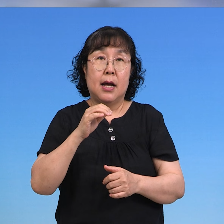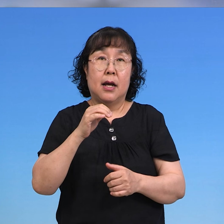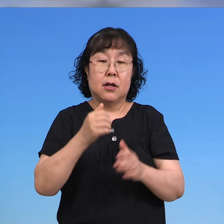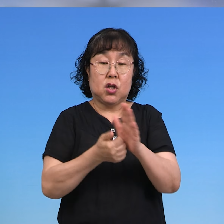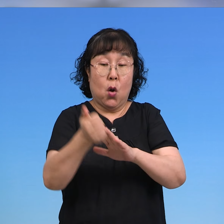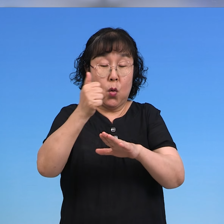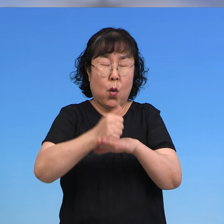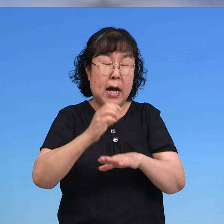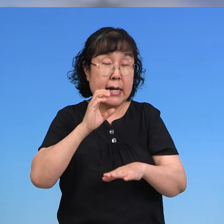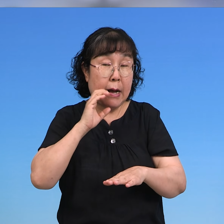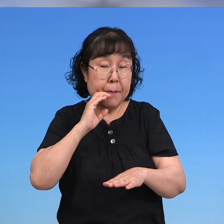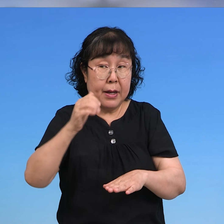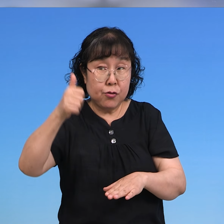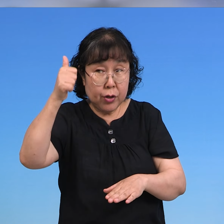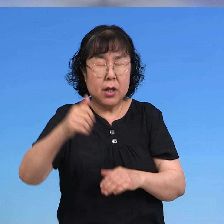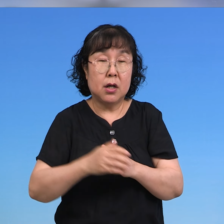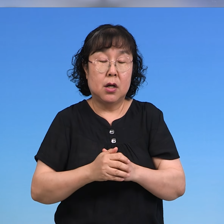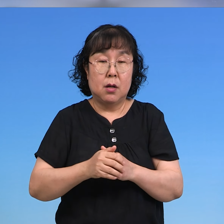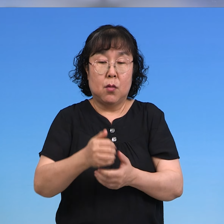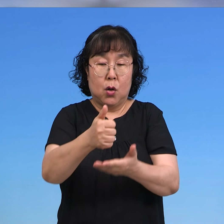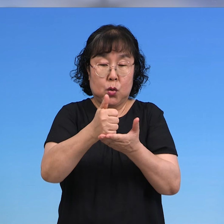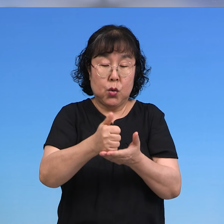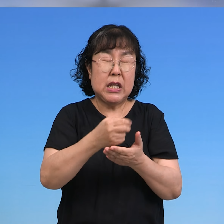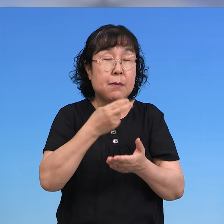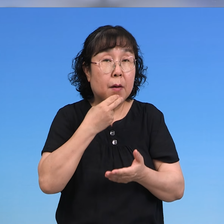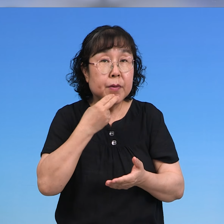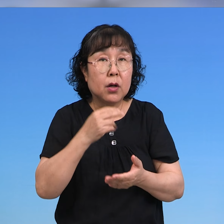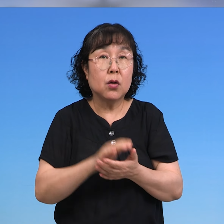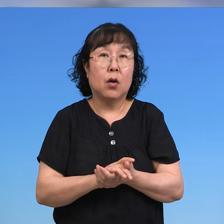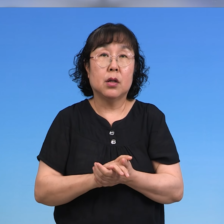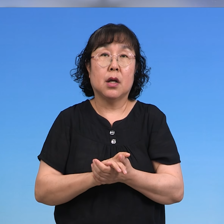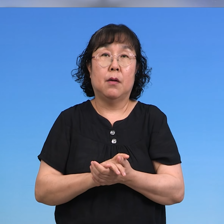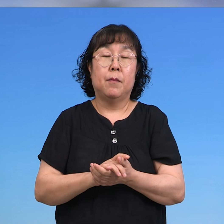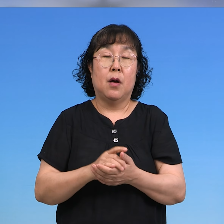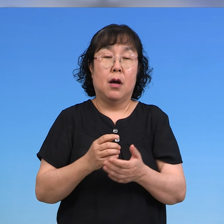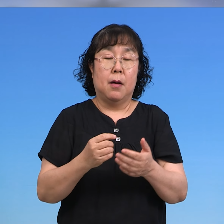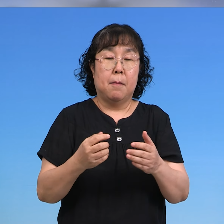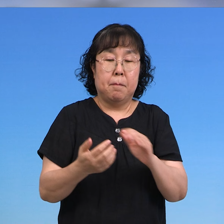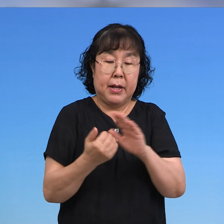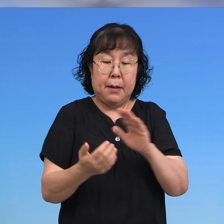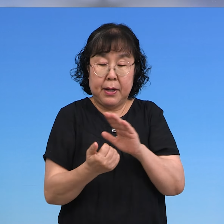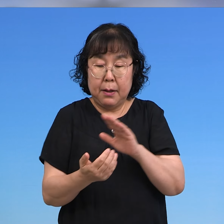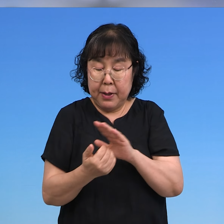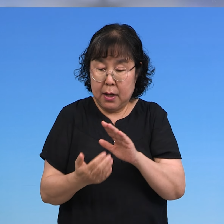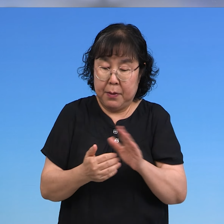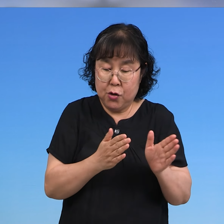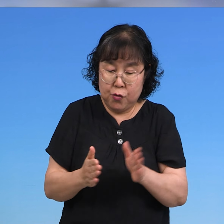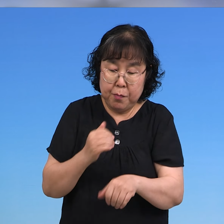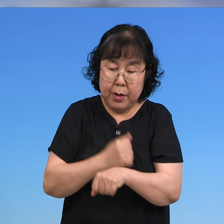아무도 없어도요 그 막 하다 못해 할 일이 없으면 한 시간 전에 그 테이블